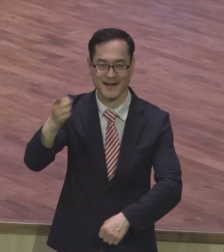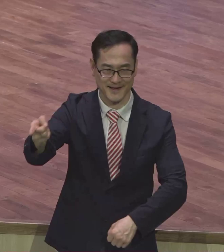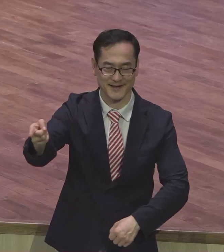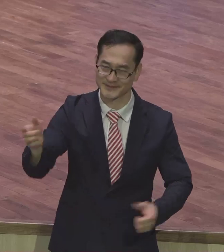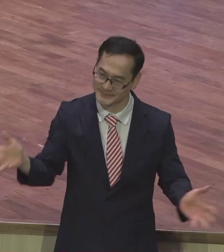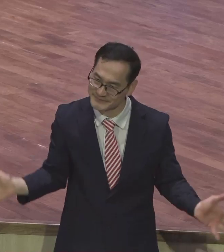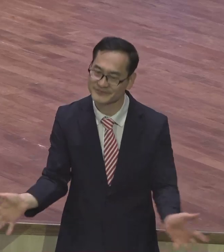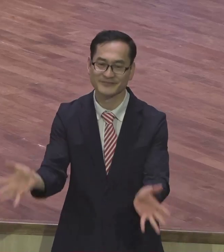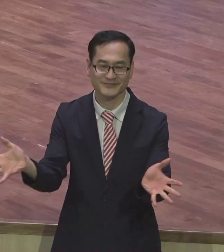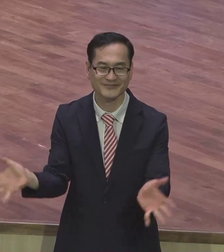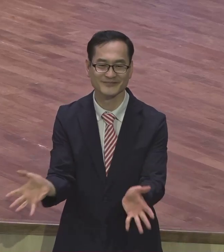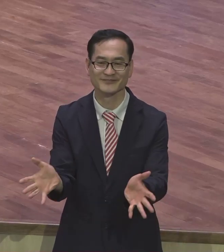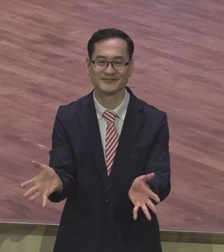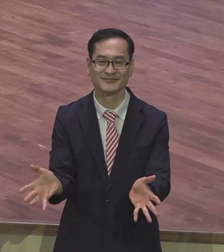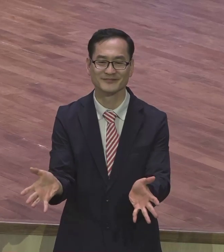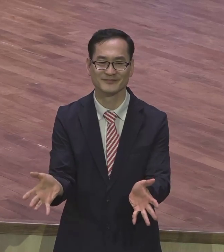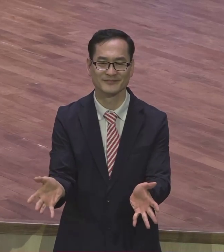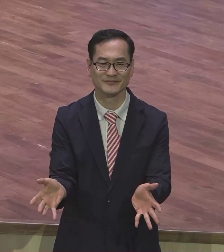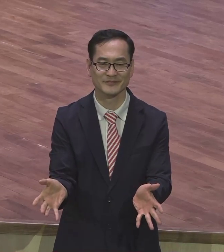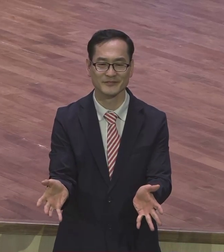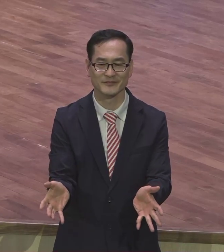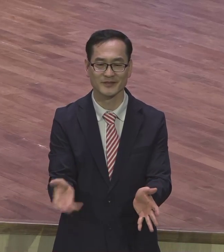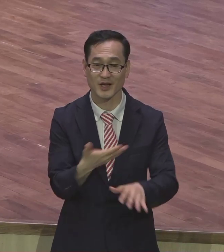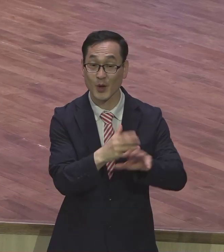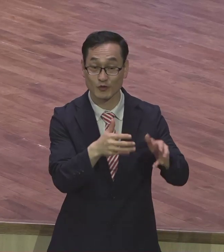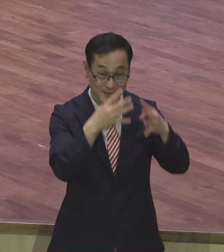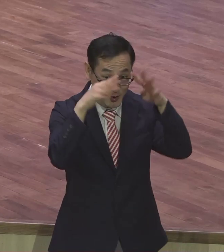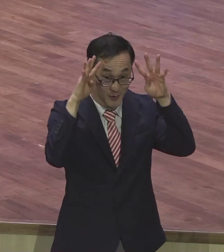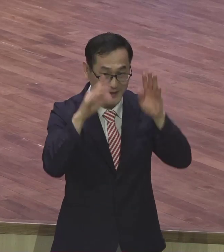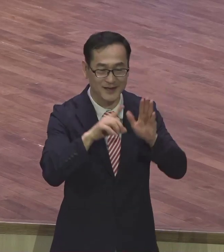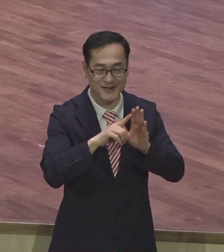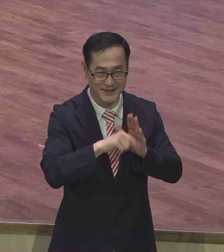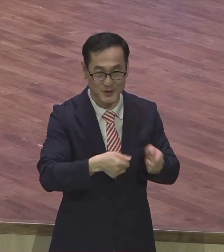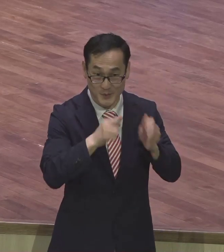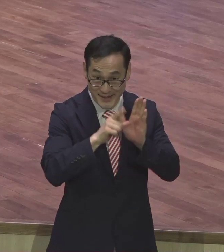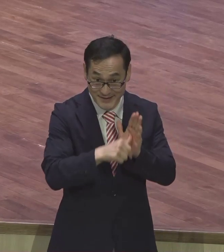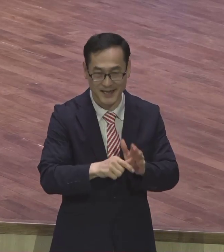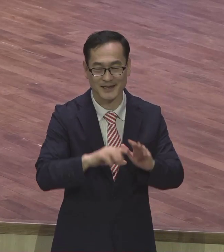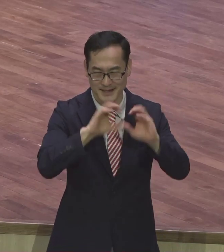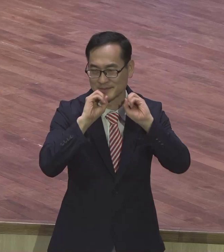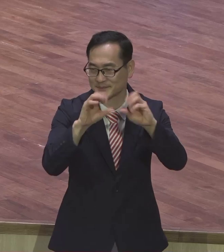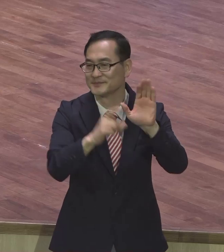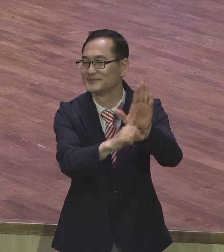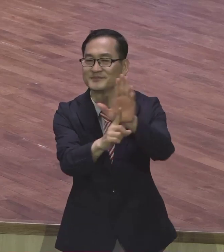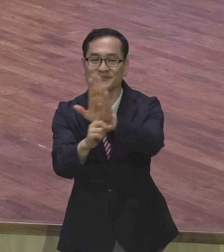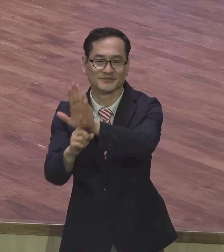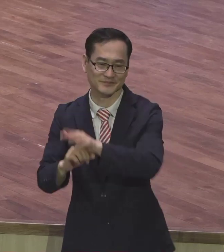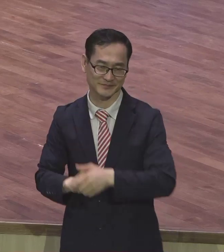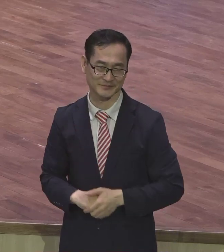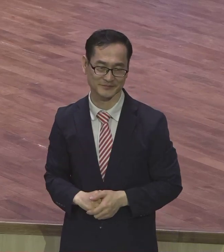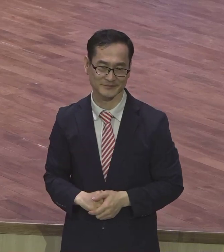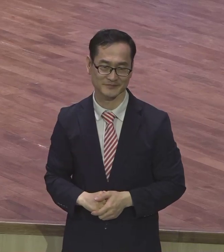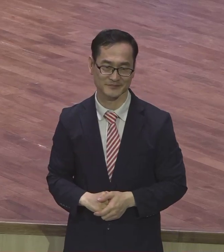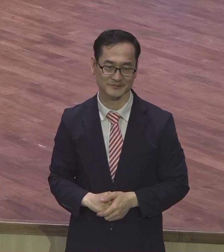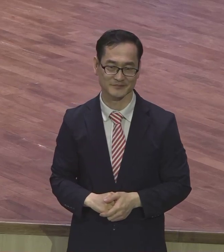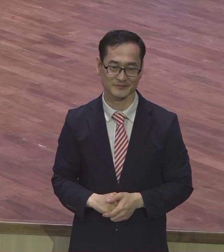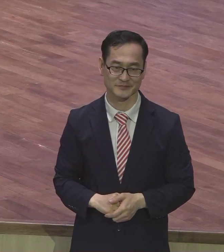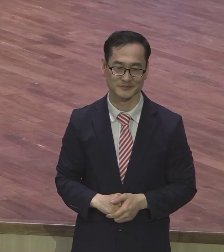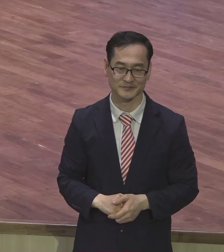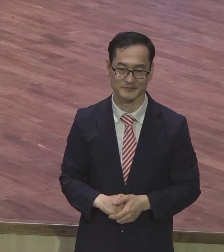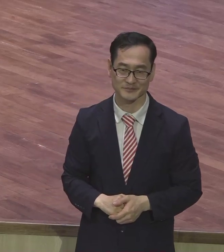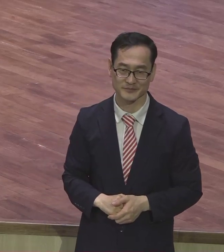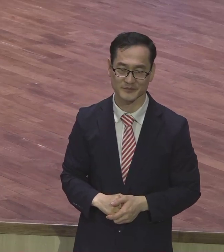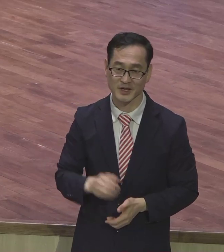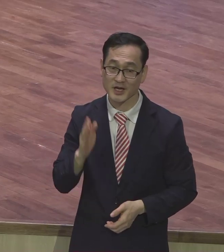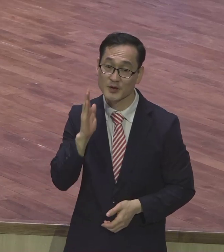랩노드뿐만 아니라 복음가진 우리 예원계의 모든 성도 여러분들도 이 말씀을 들으시기 바랍니다 future is yours